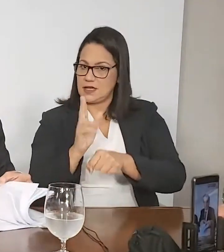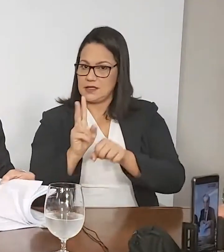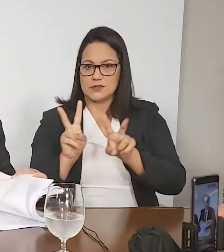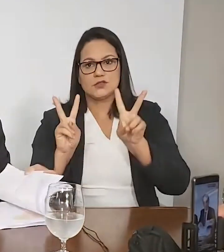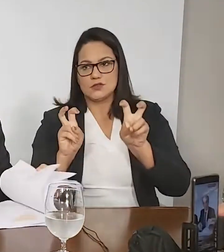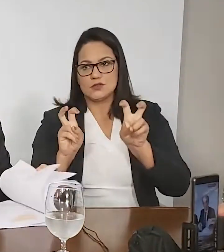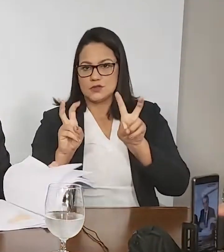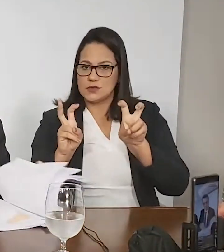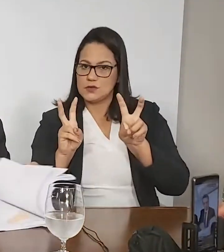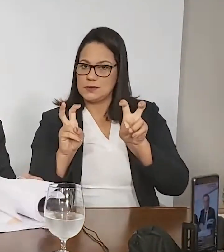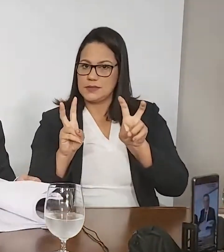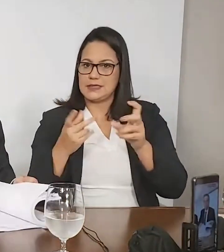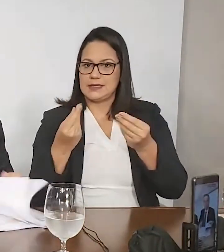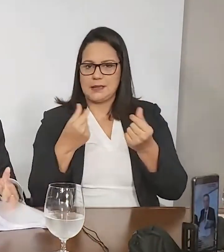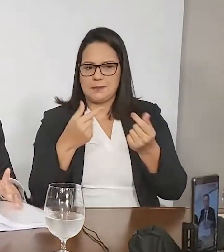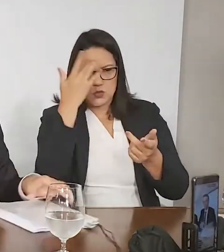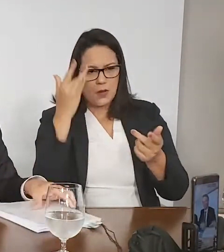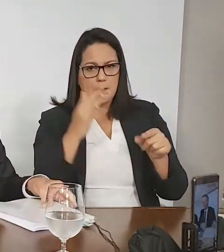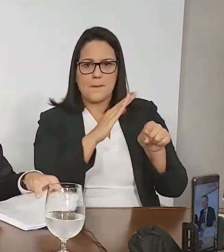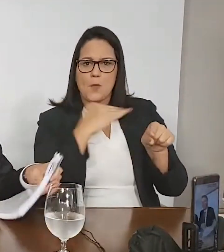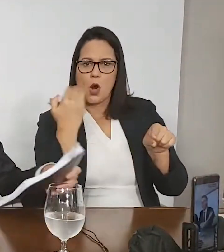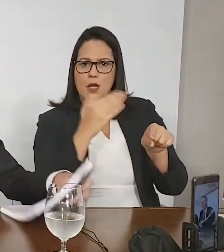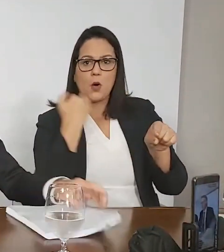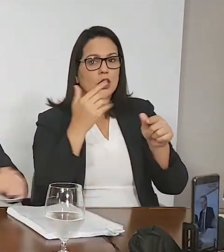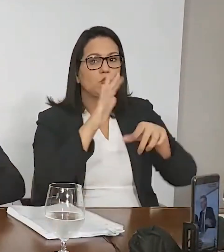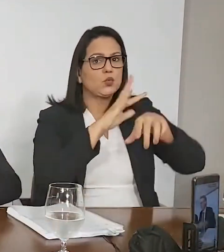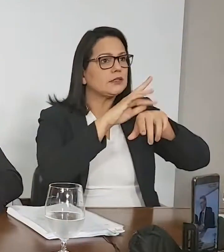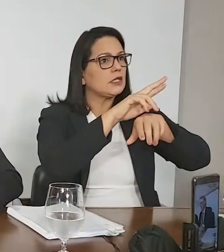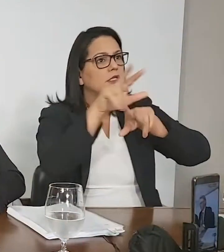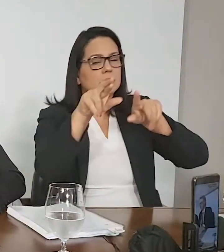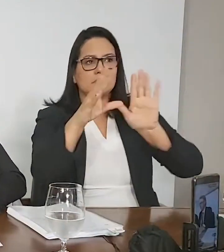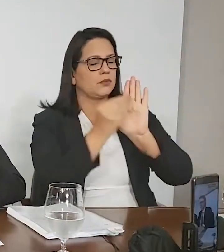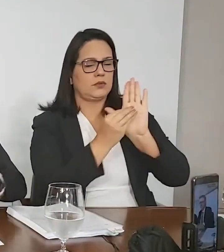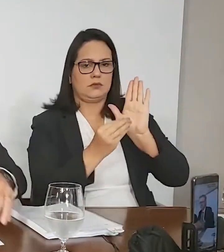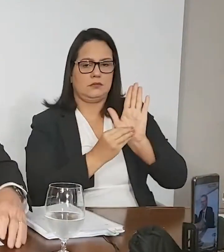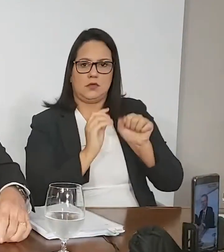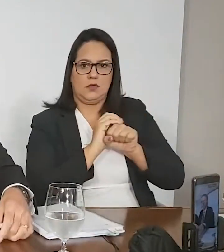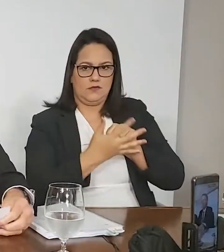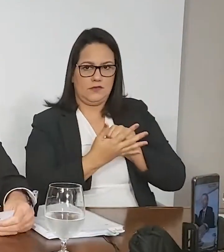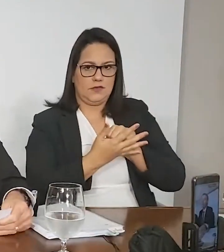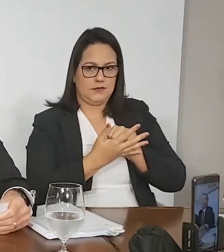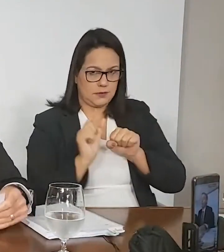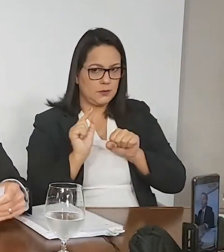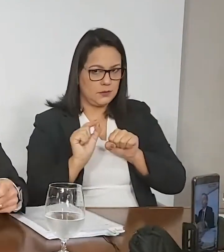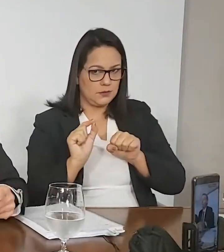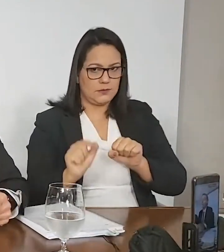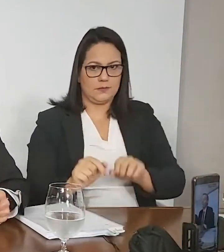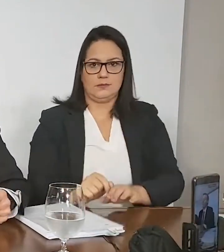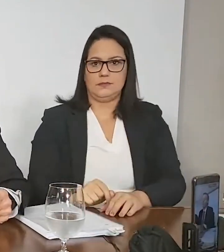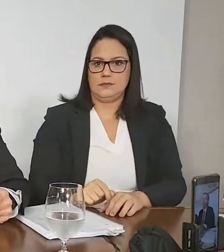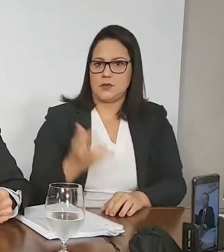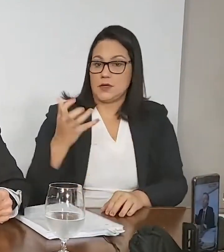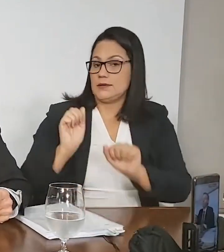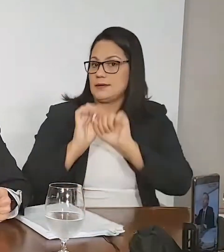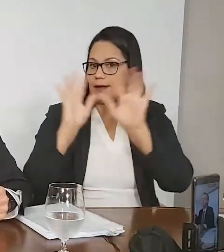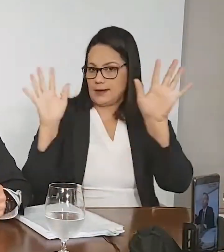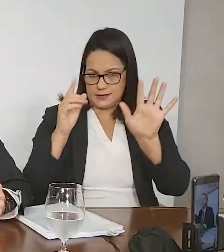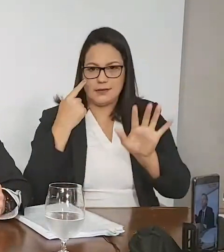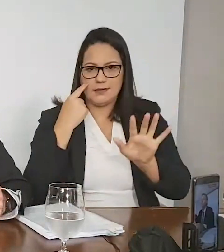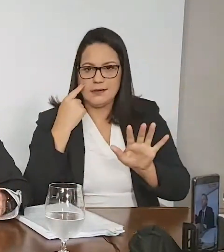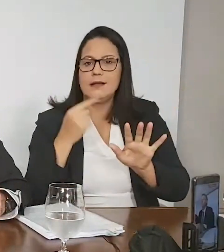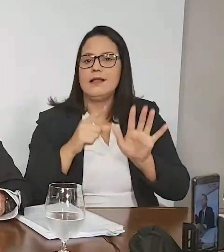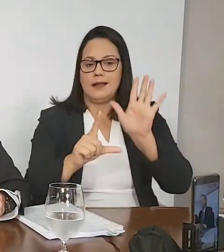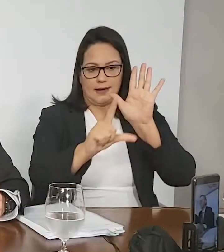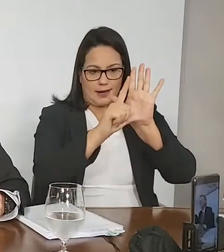sobre essas possíveis supernotificações aqui. Vamos lá. Estou deixando bem claro aqui. Teve uma lei